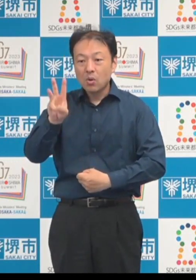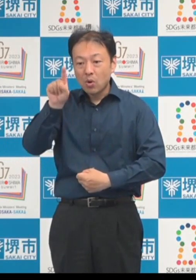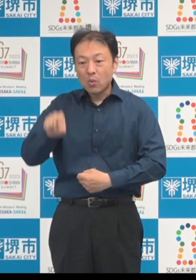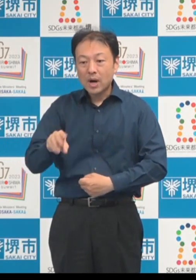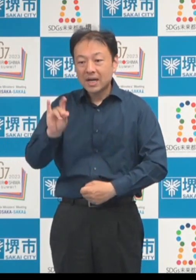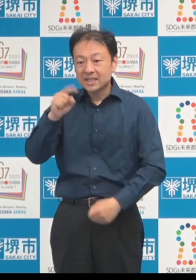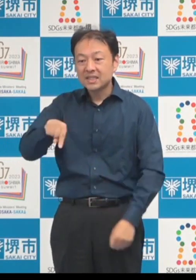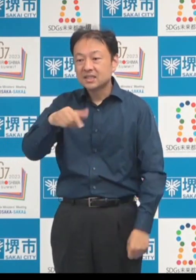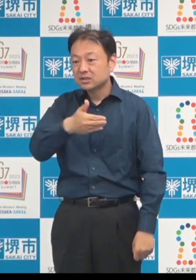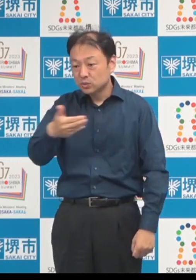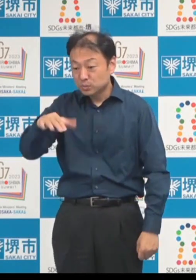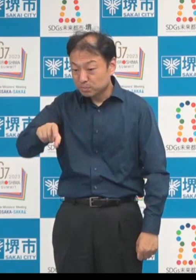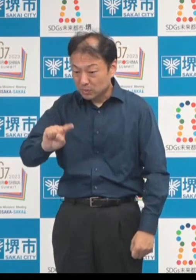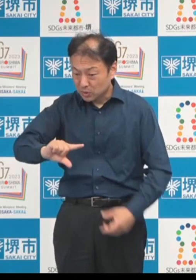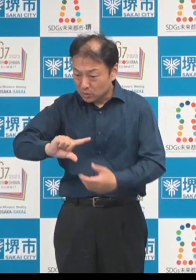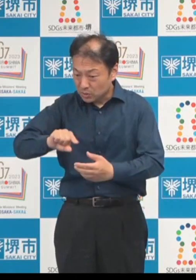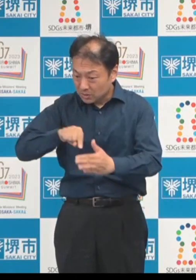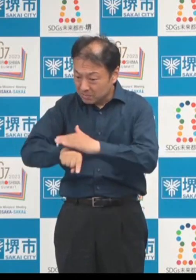担当者どうぞ。